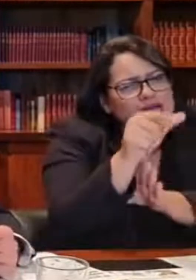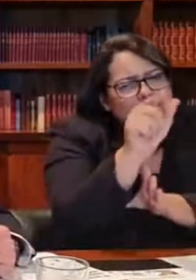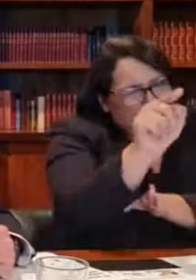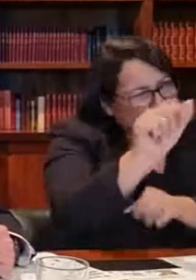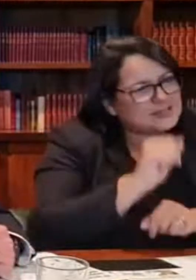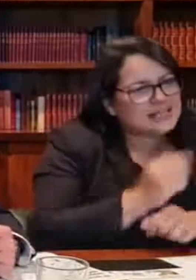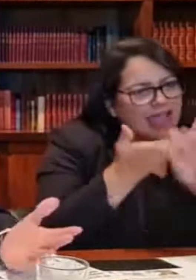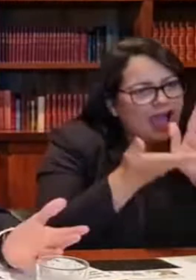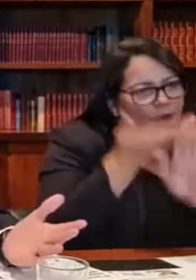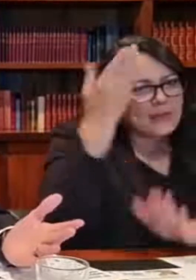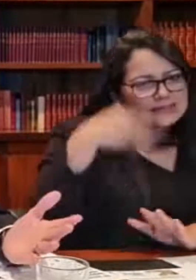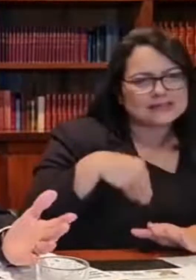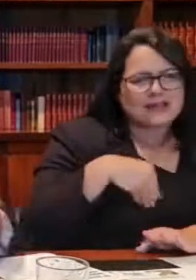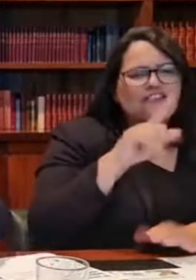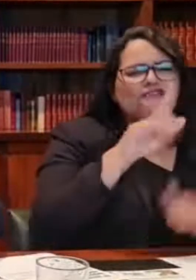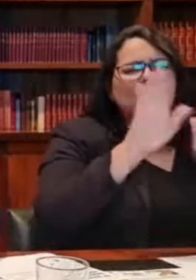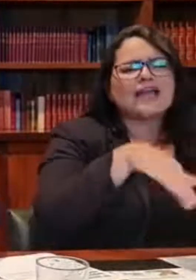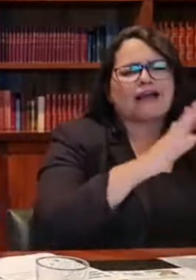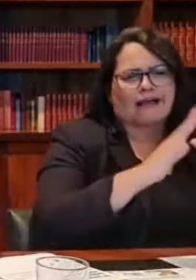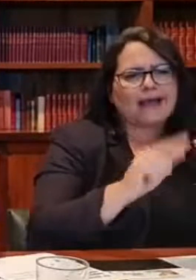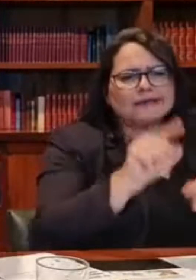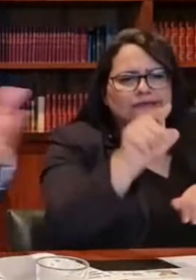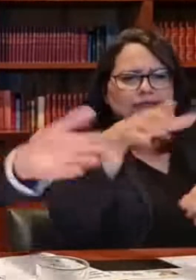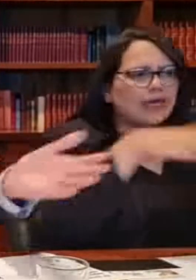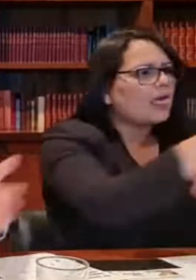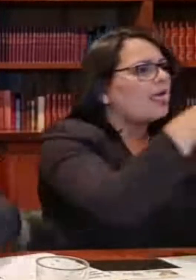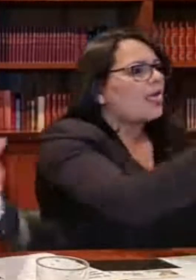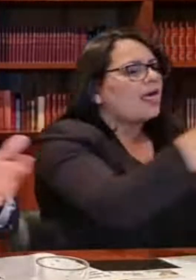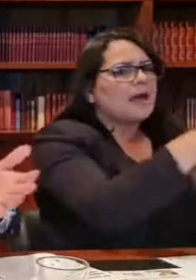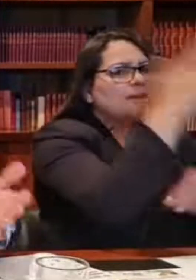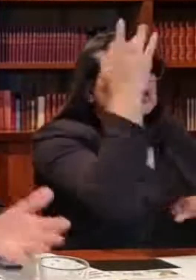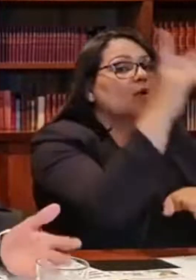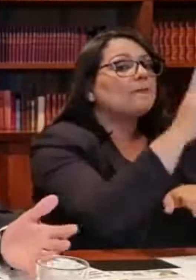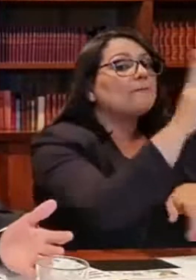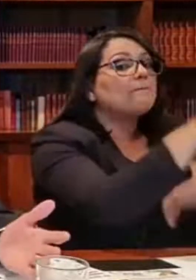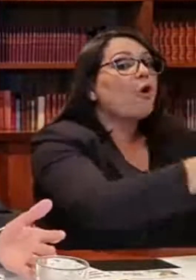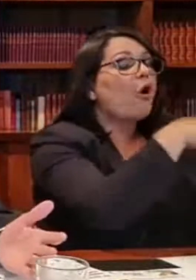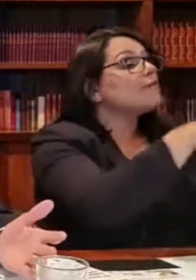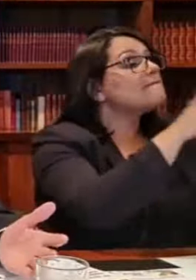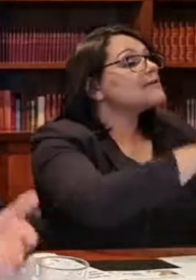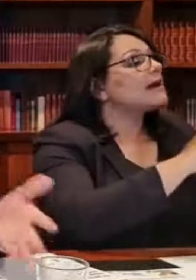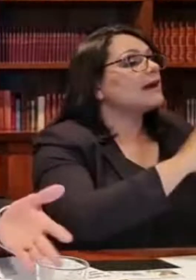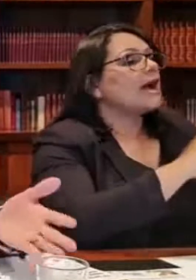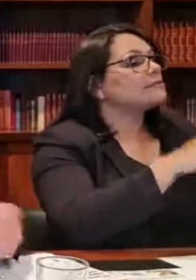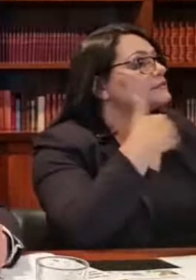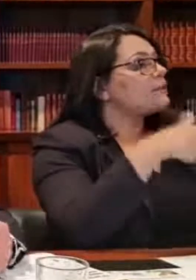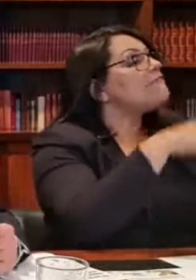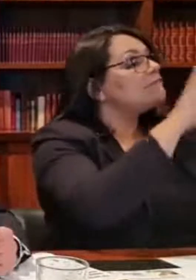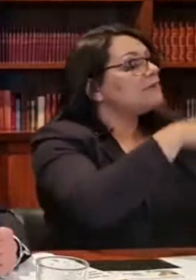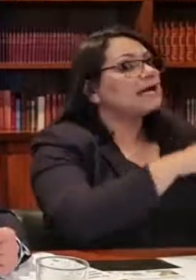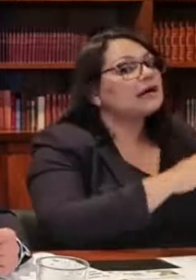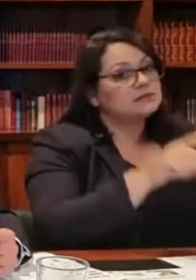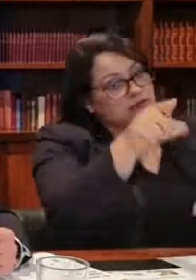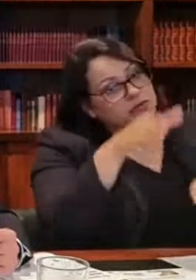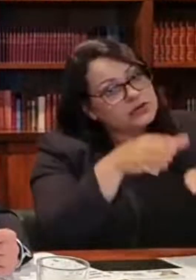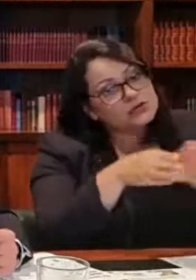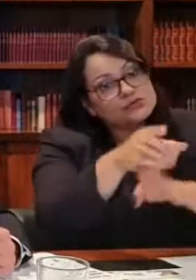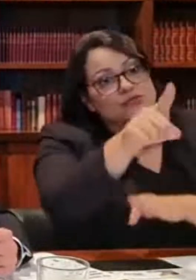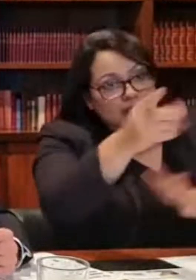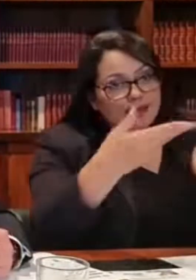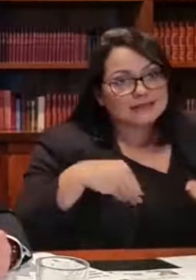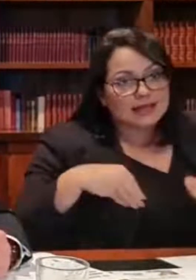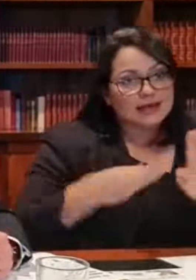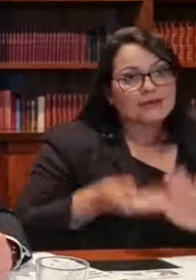pô. Tá? Você não recomendar isso o tempo todo pro povo trabalhador? Fique em casa.